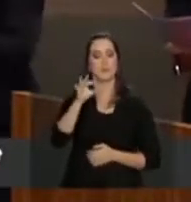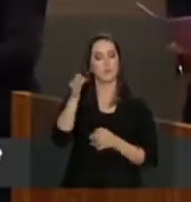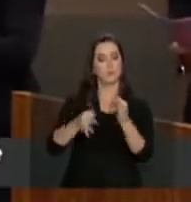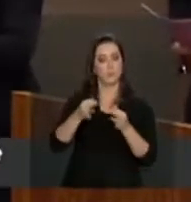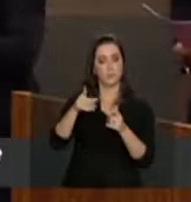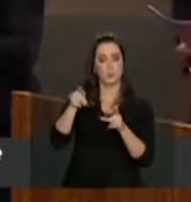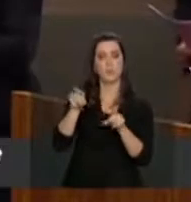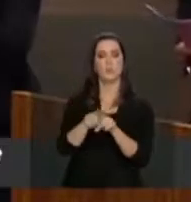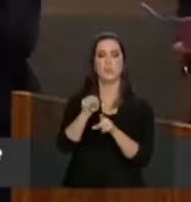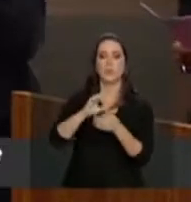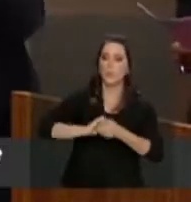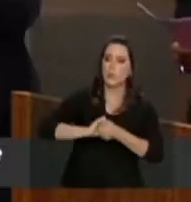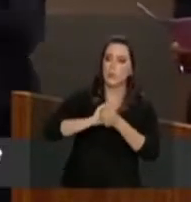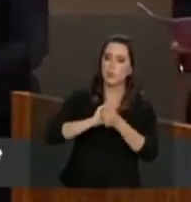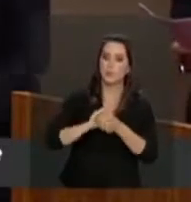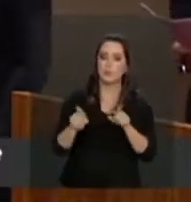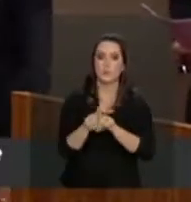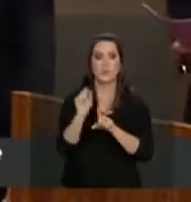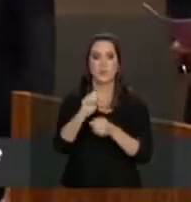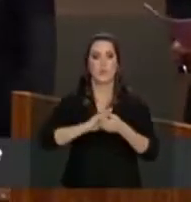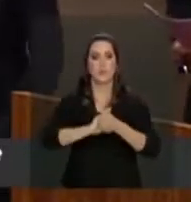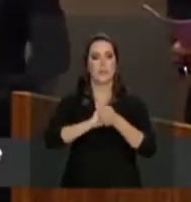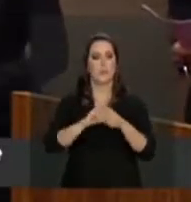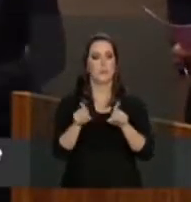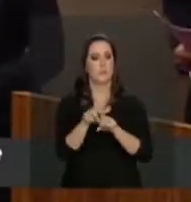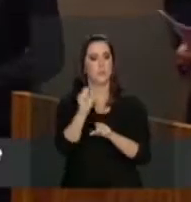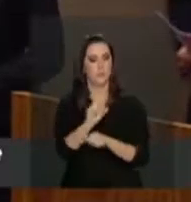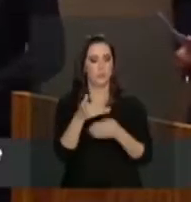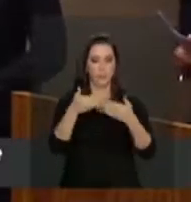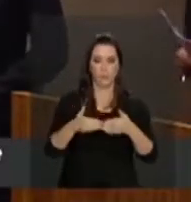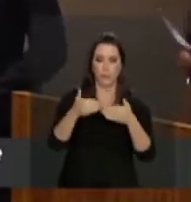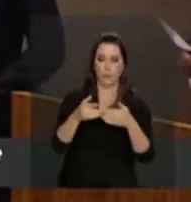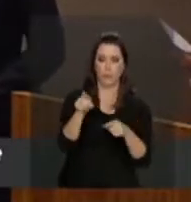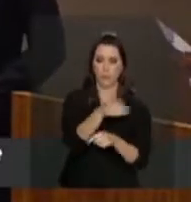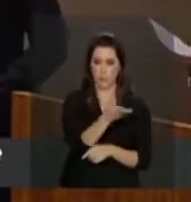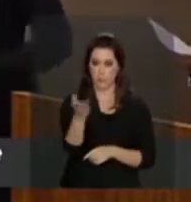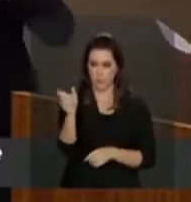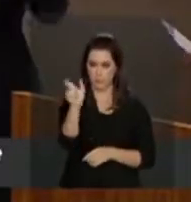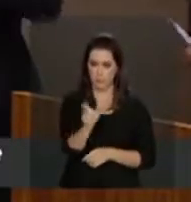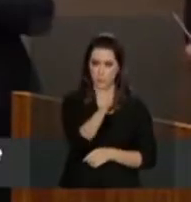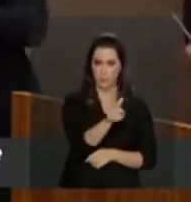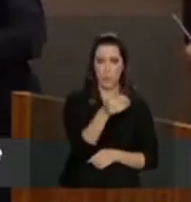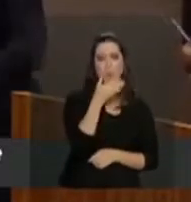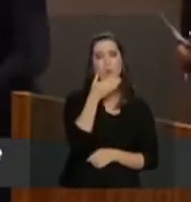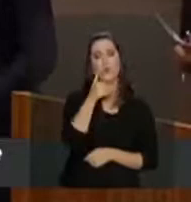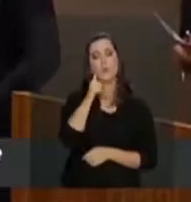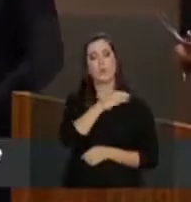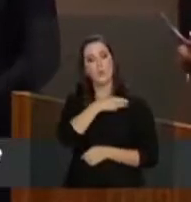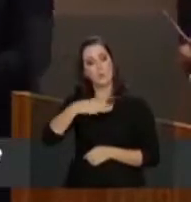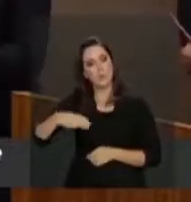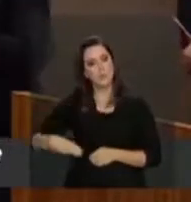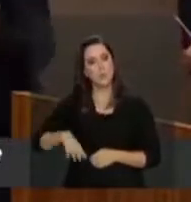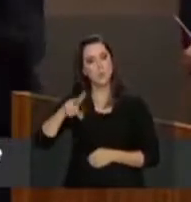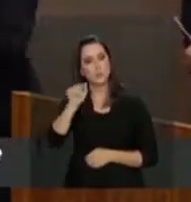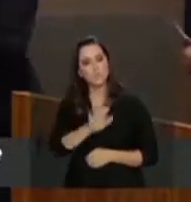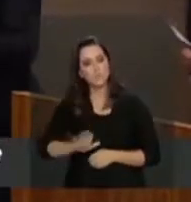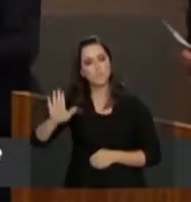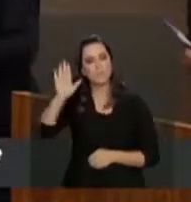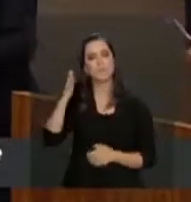intermédio de quem cumprimento os ministros do Supremo Tribunal Federal aqui presentes. Senhoras e senhores, ministros de Estado,